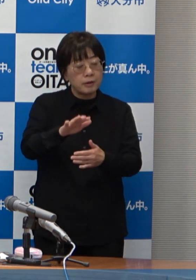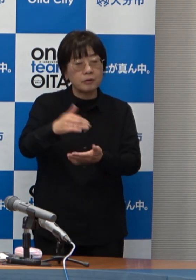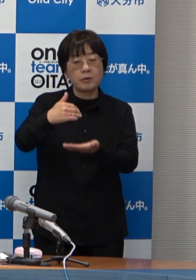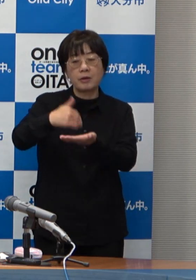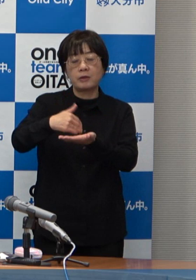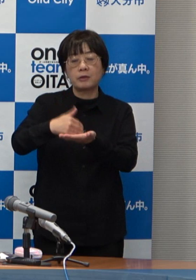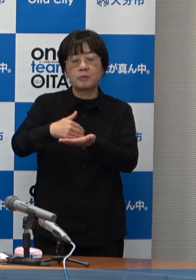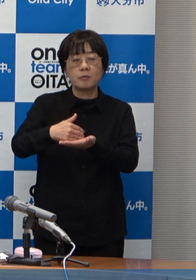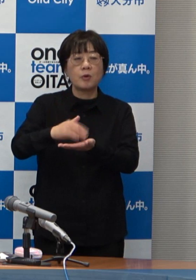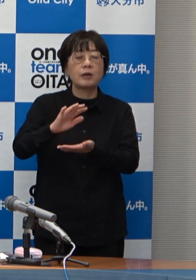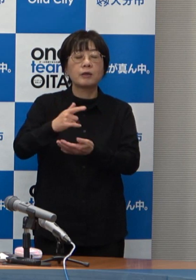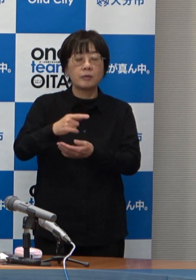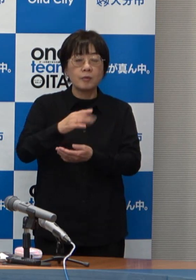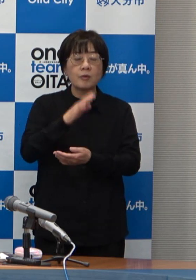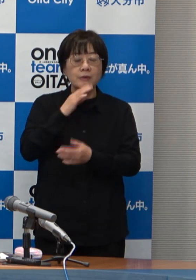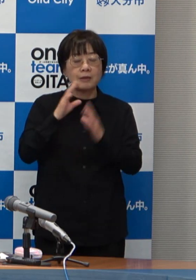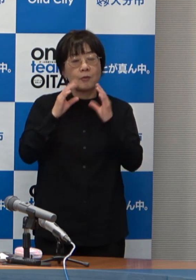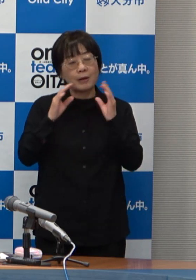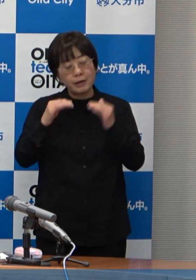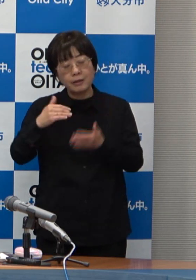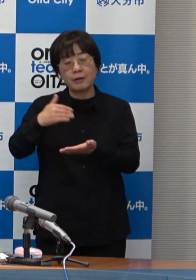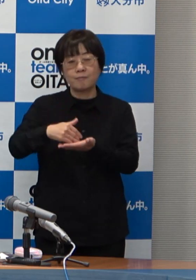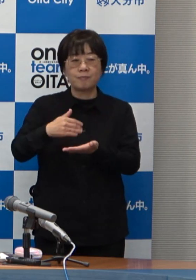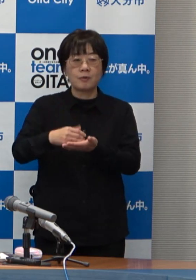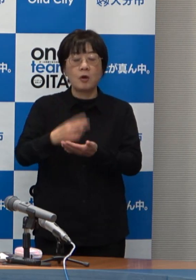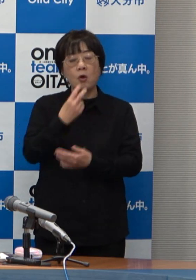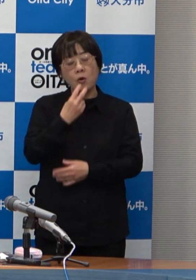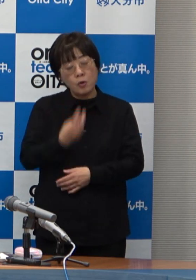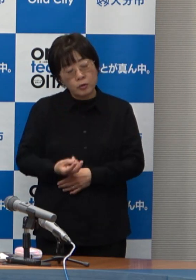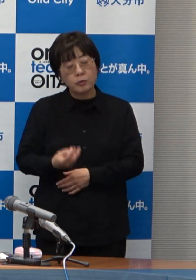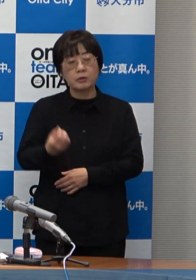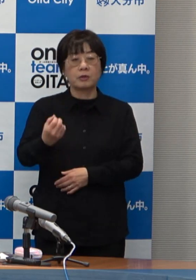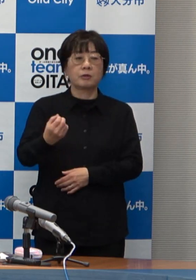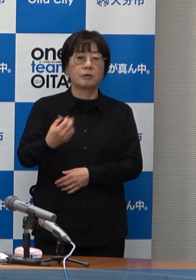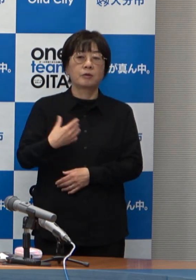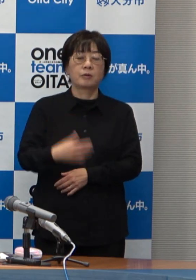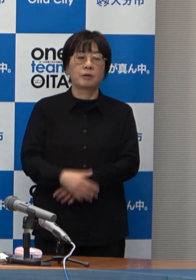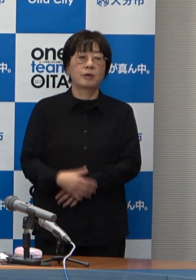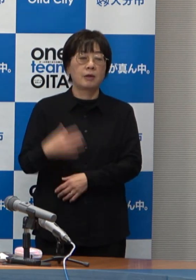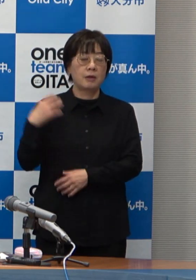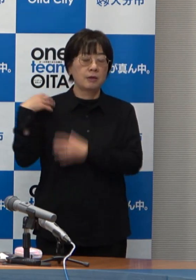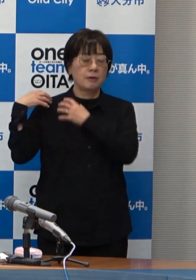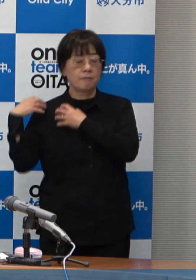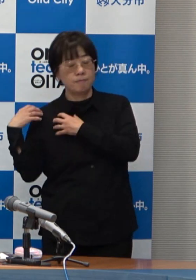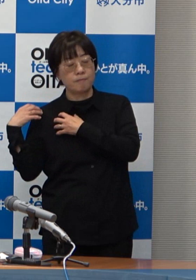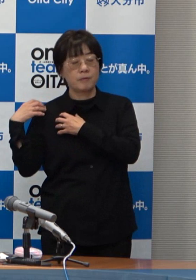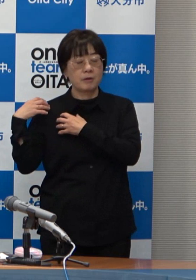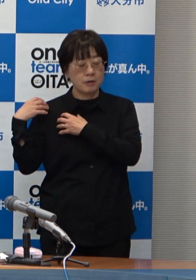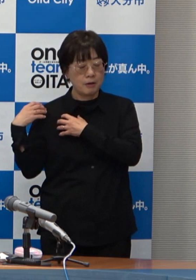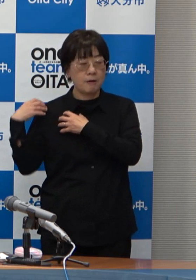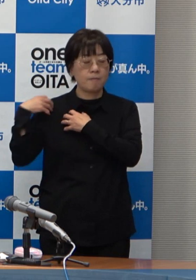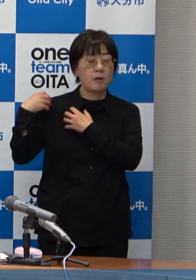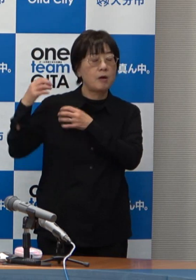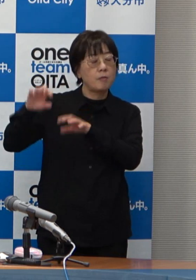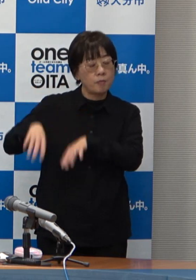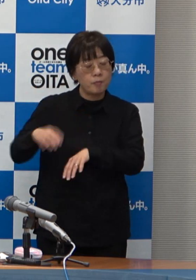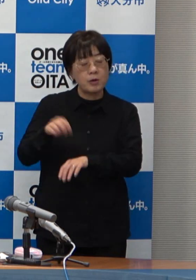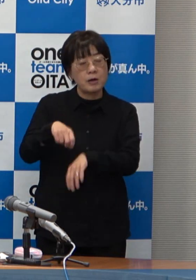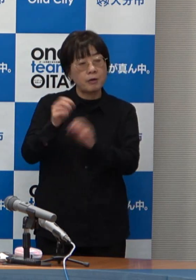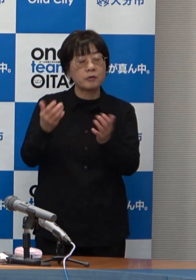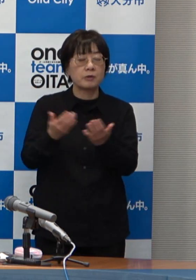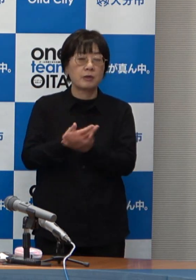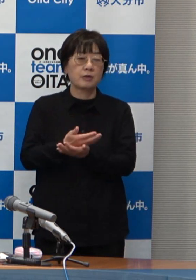でも笑いながら言ってますしねほっとしたと言ってました肩の荷が降りた気がするとだからお疲れ様